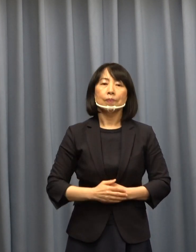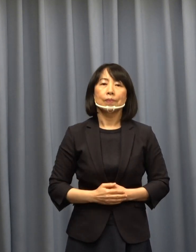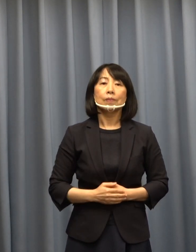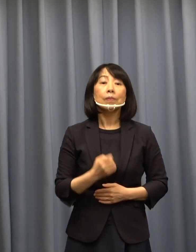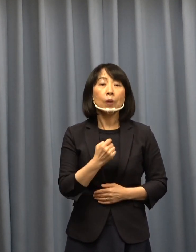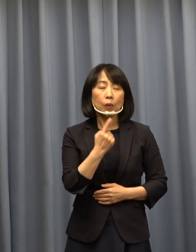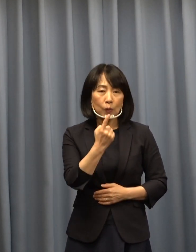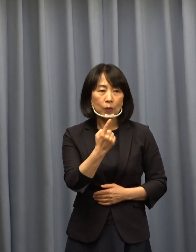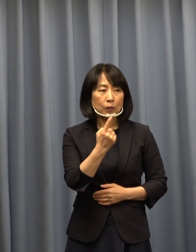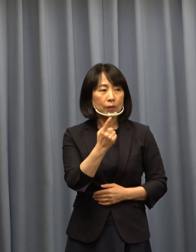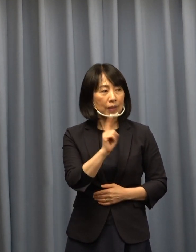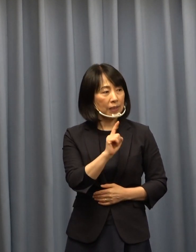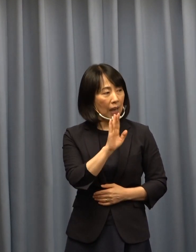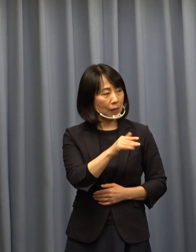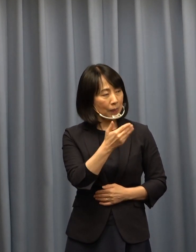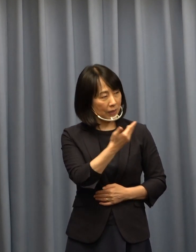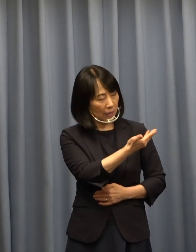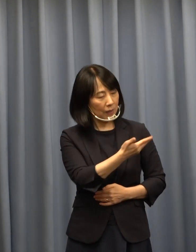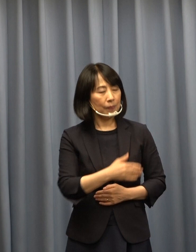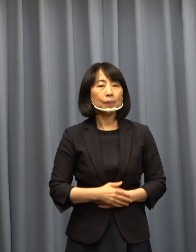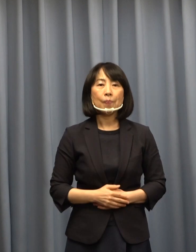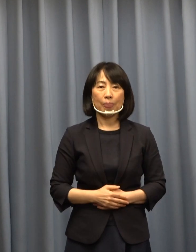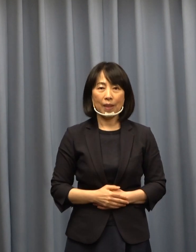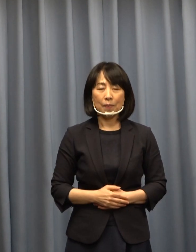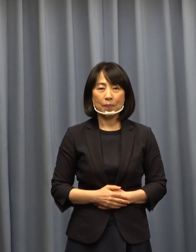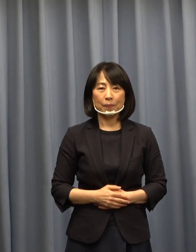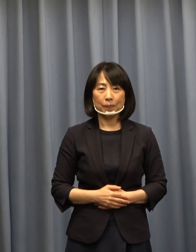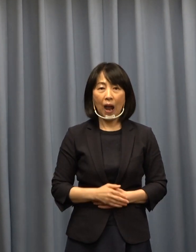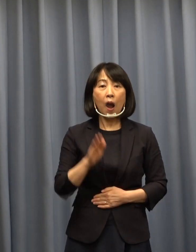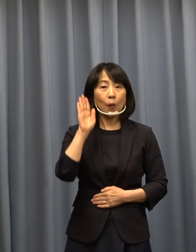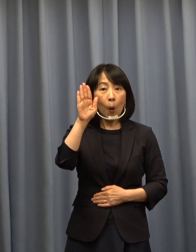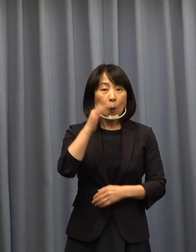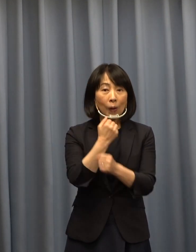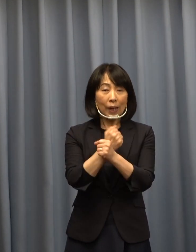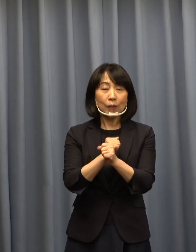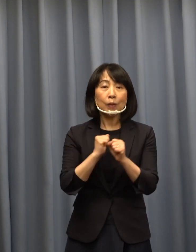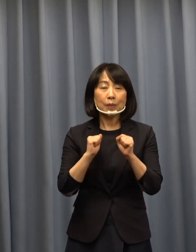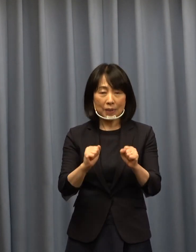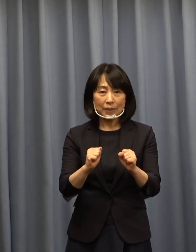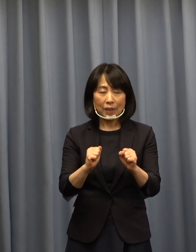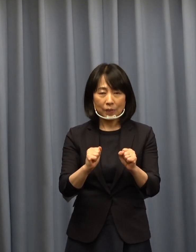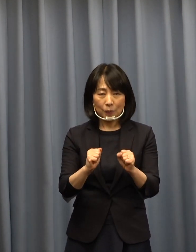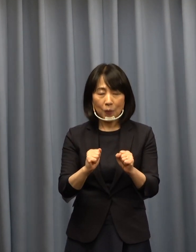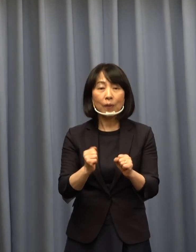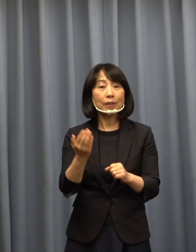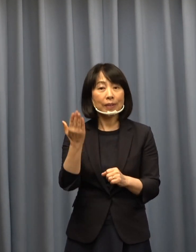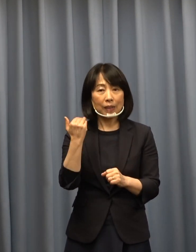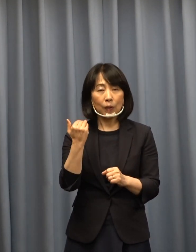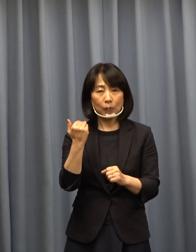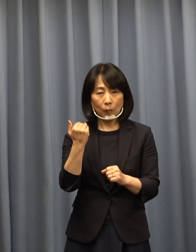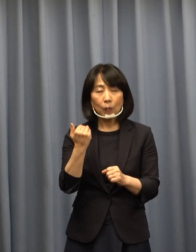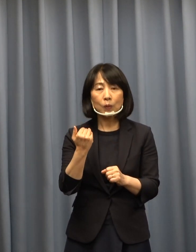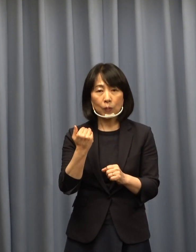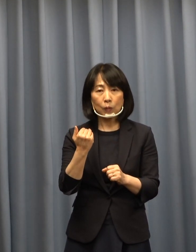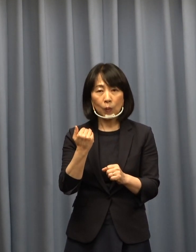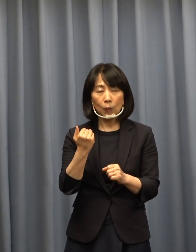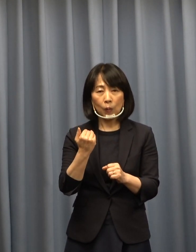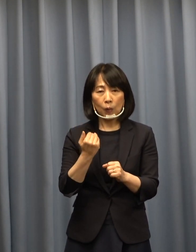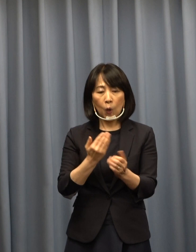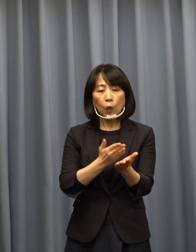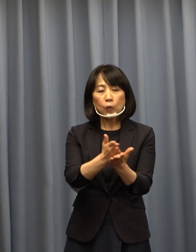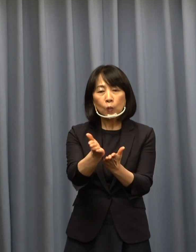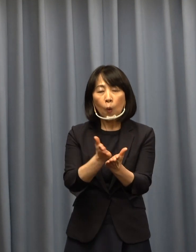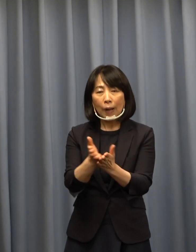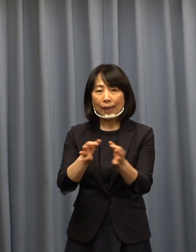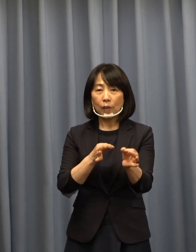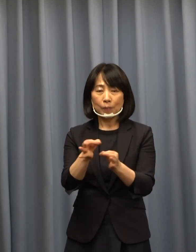てはなります か。まあ、検討しますけど、業界ごとに。 ああ、そうですね、はい。先ほど言った業界ごとの話が